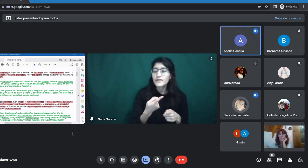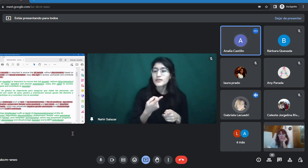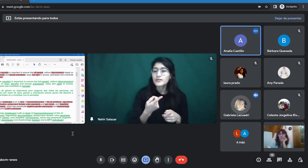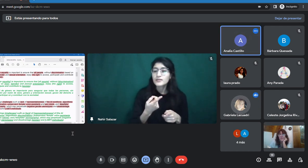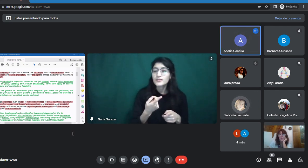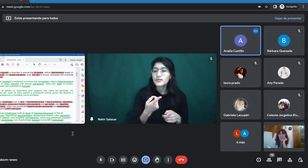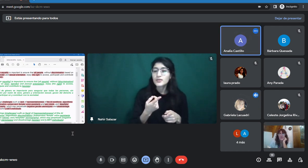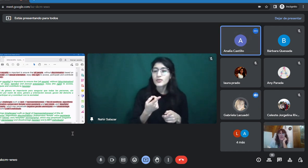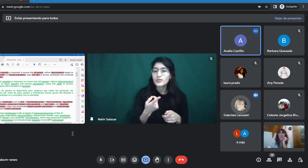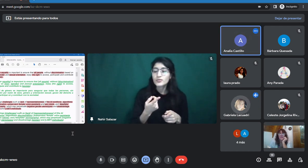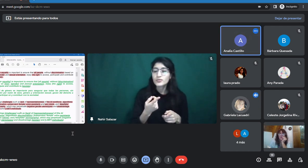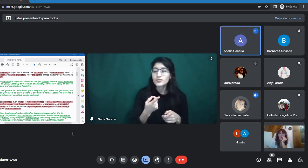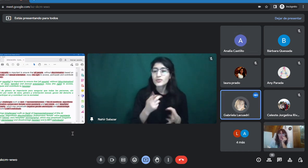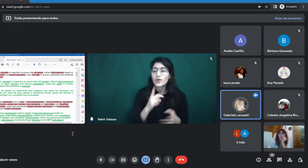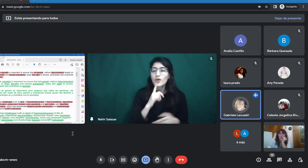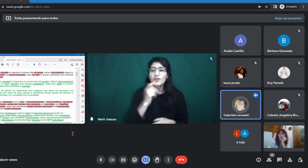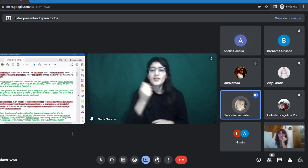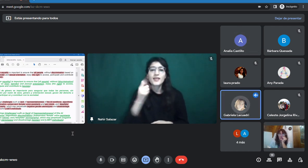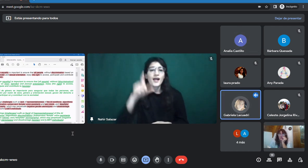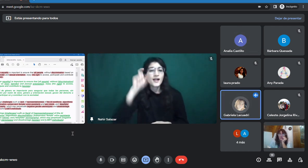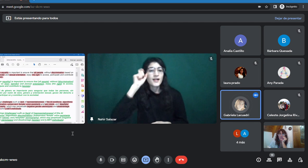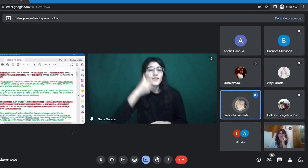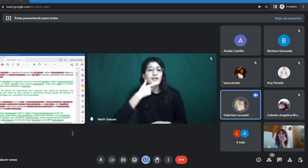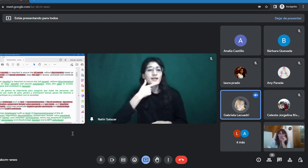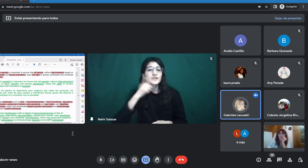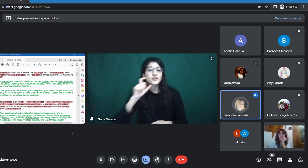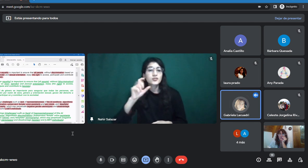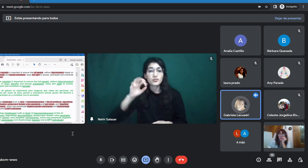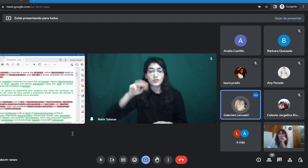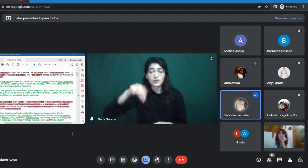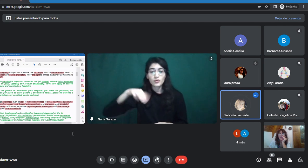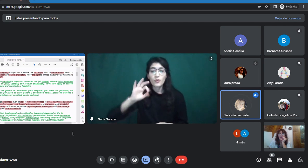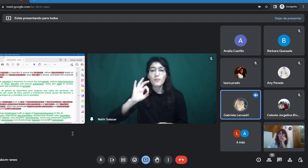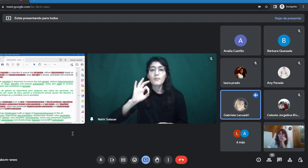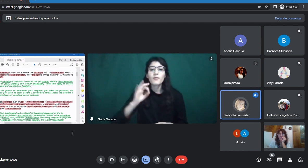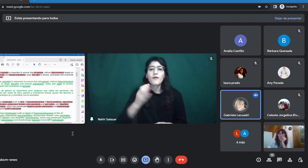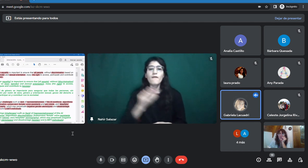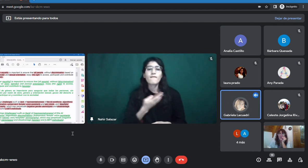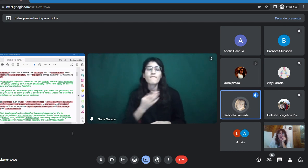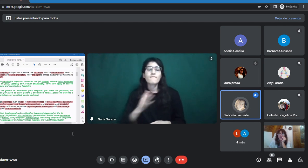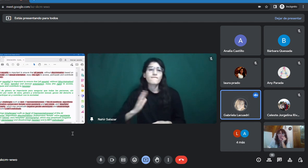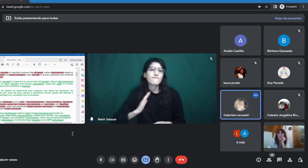Tales como falta de representatividad de la fuerza de